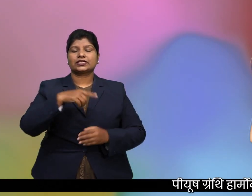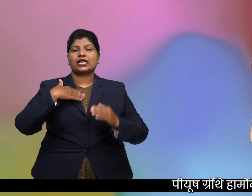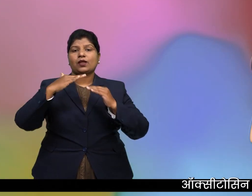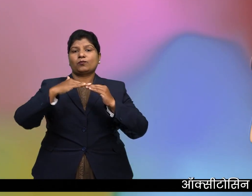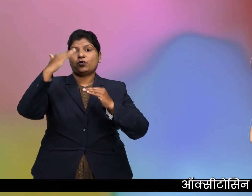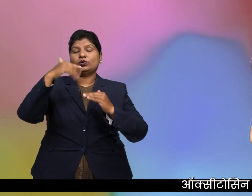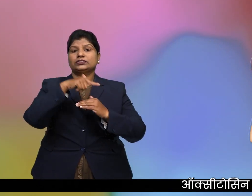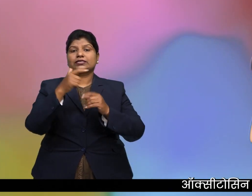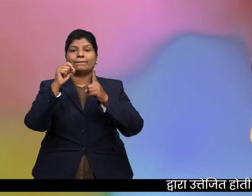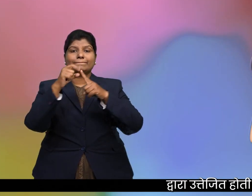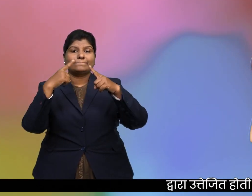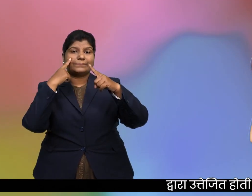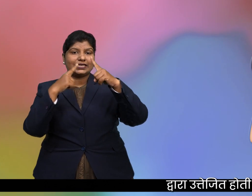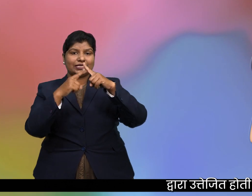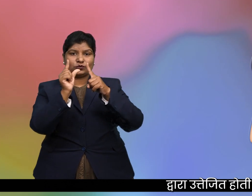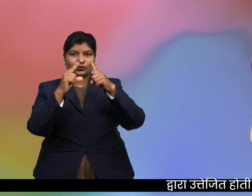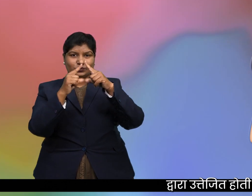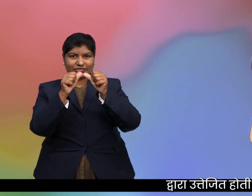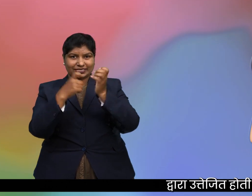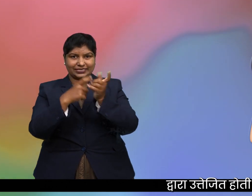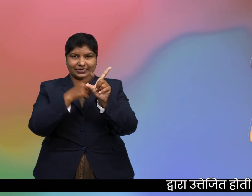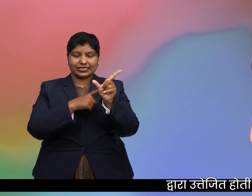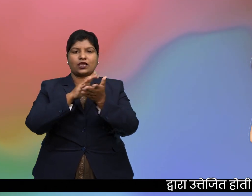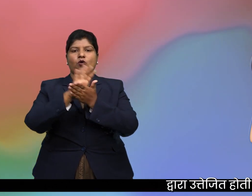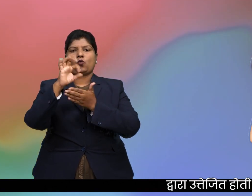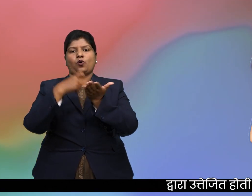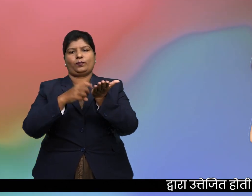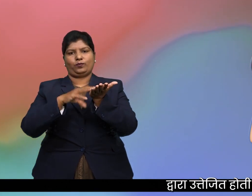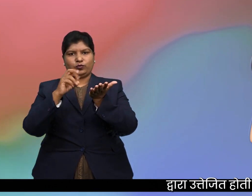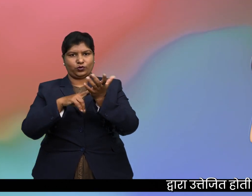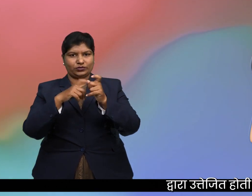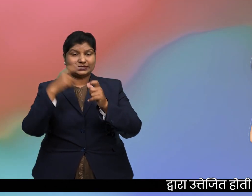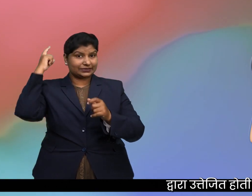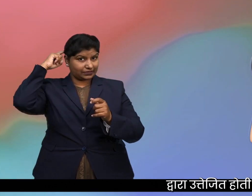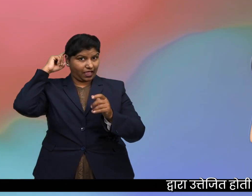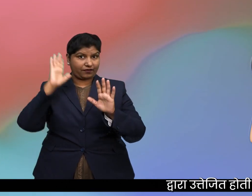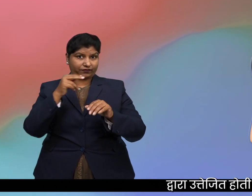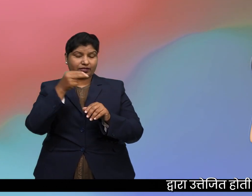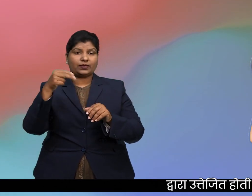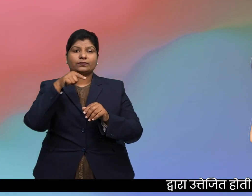हार्मोन ऑक्सीटोसिन द्वारा उत्तेजित होता है।